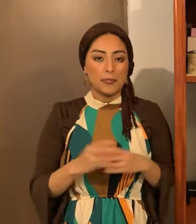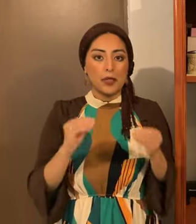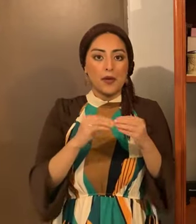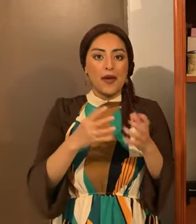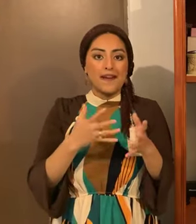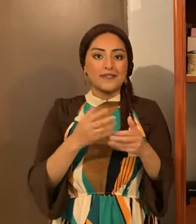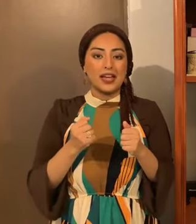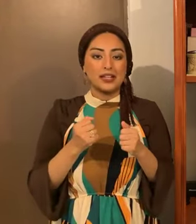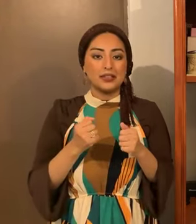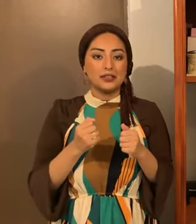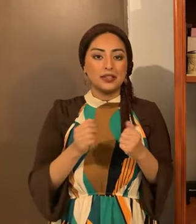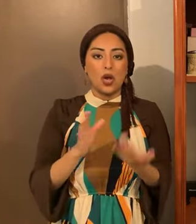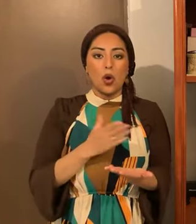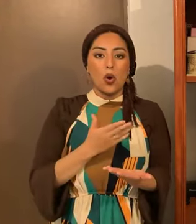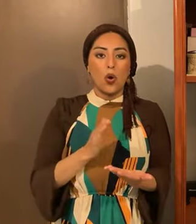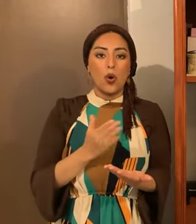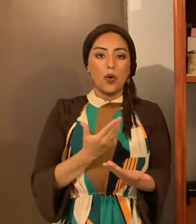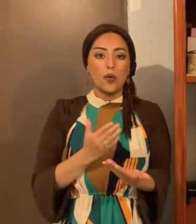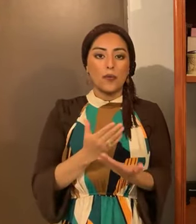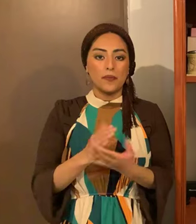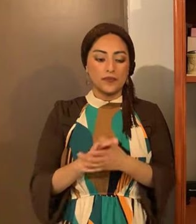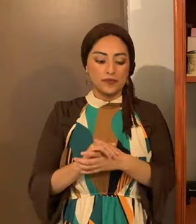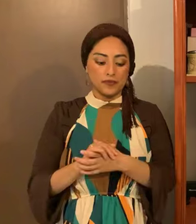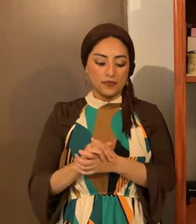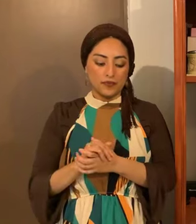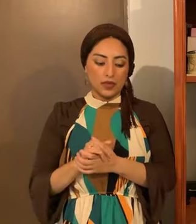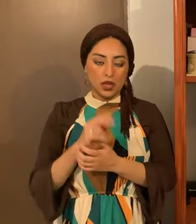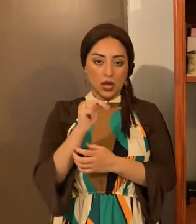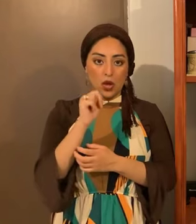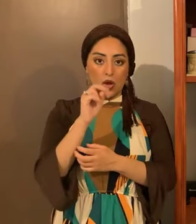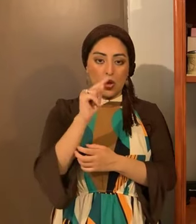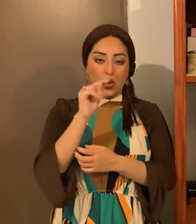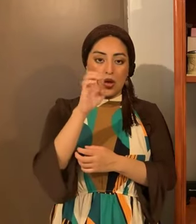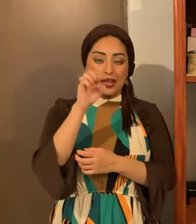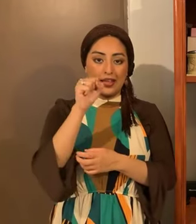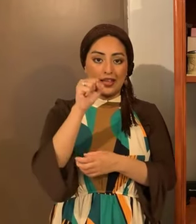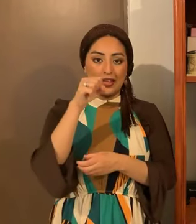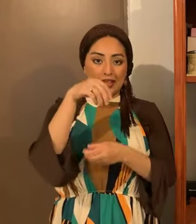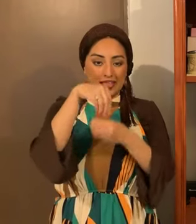les platicaba al principio, que son notas que están en medio